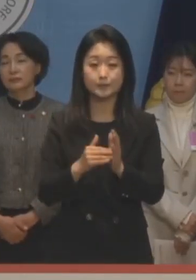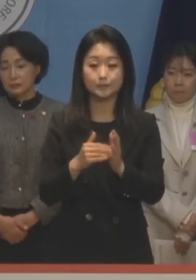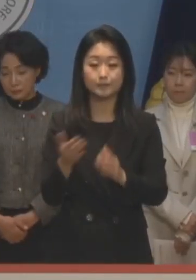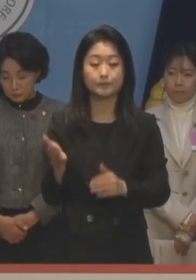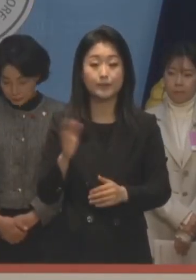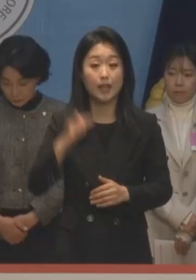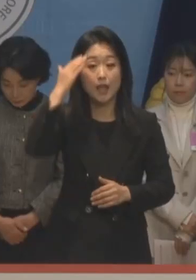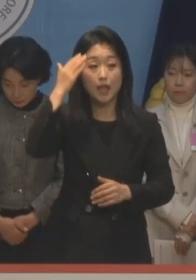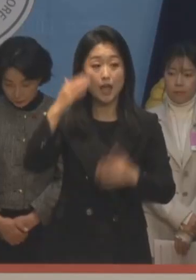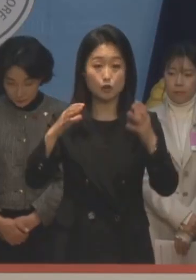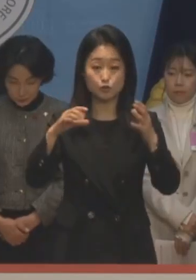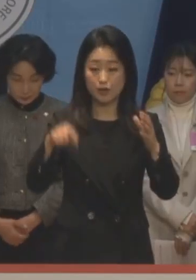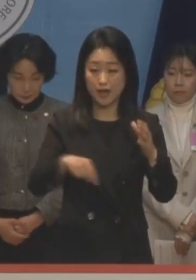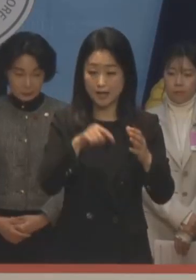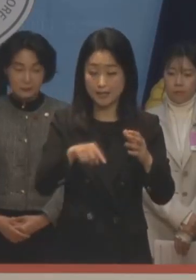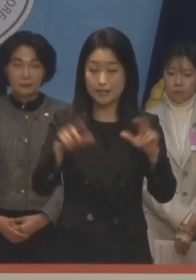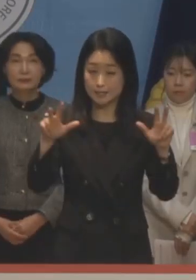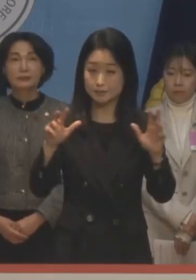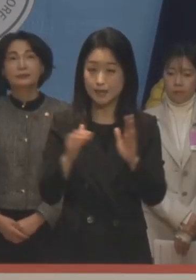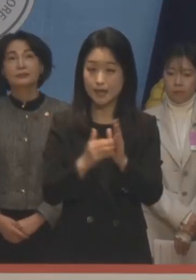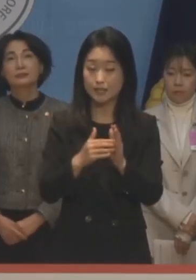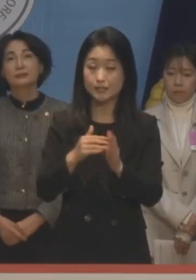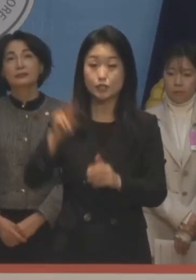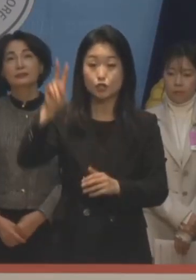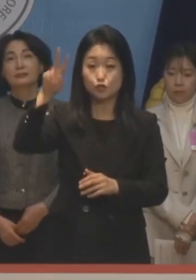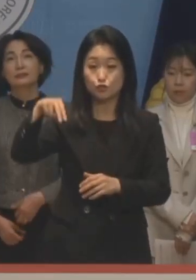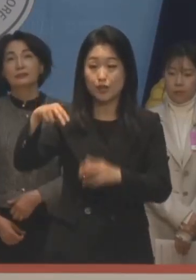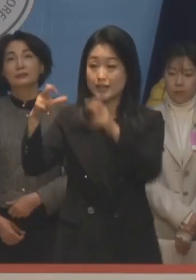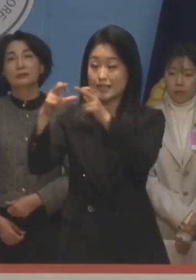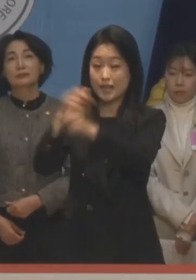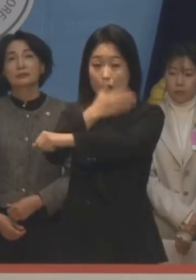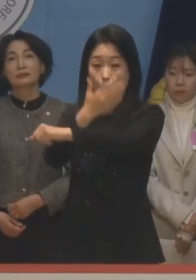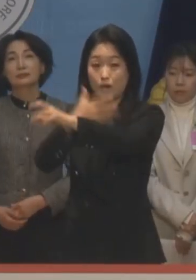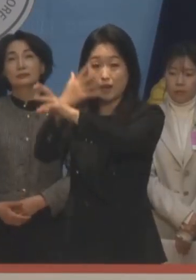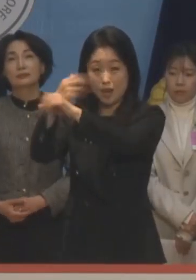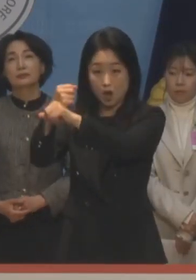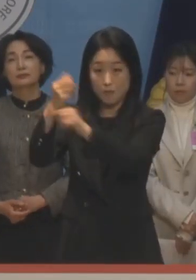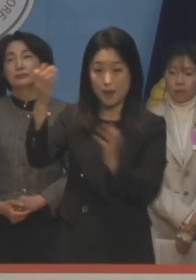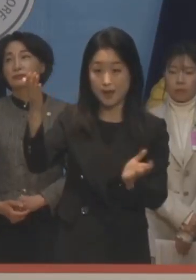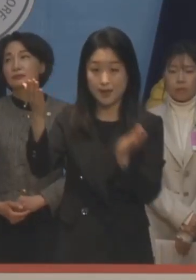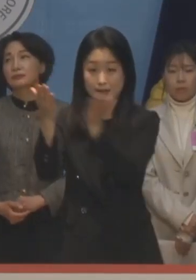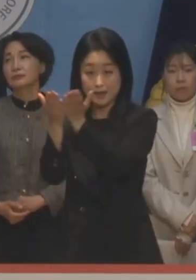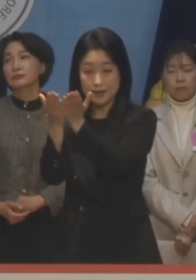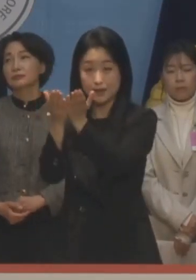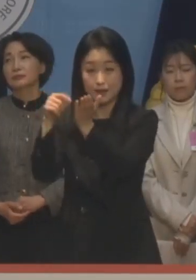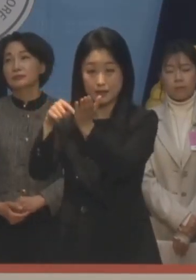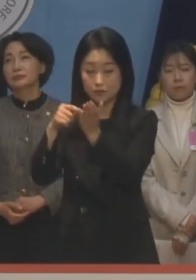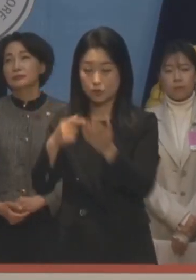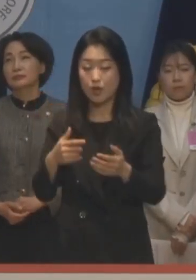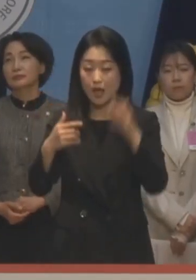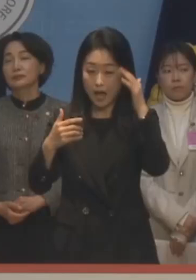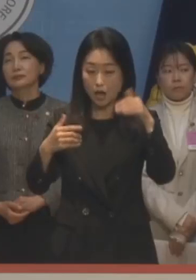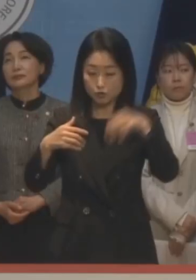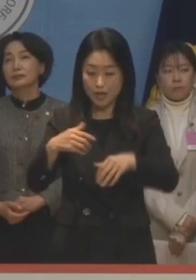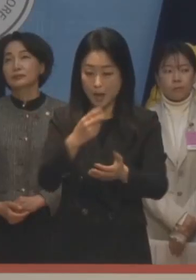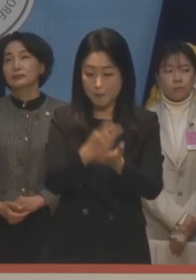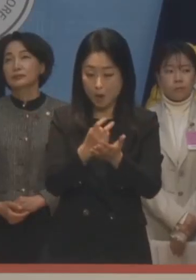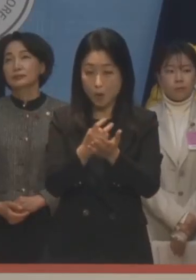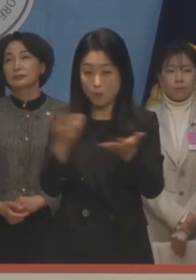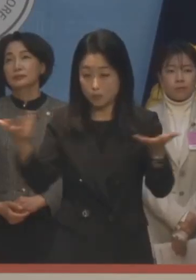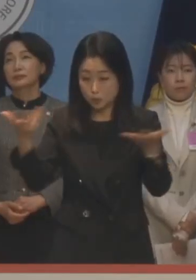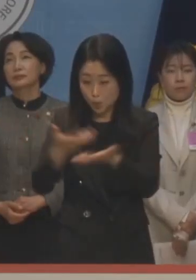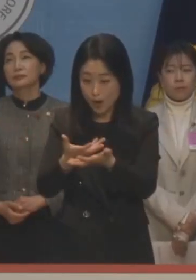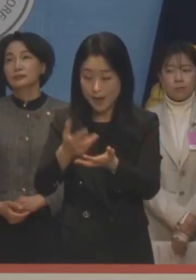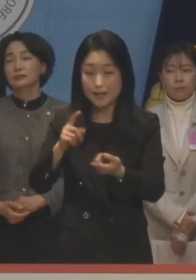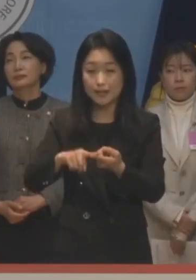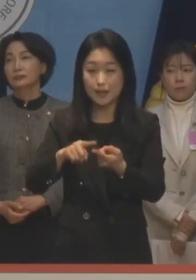그럼에도 우리나라는 지금까지 유엔 장애인 권리 협약과의 국내법 조화에 대해 논의를 시작조차 하지